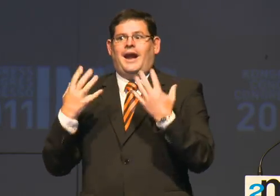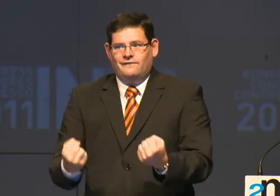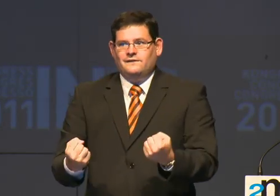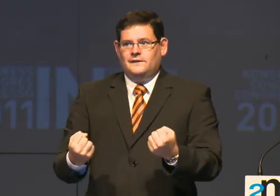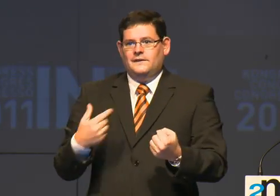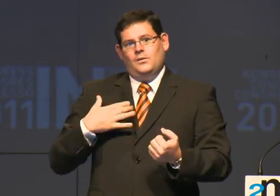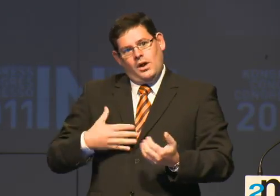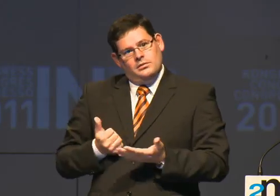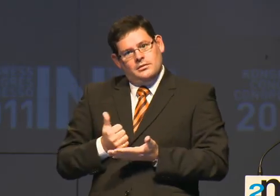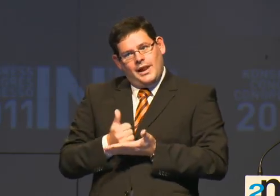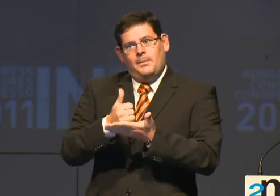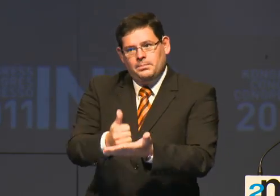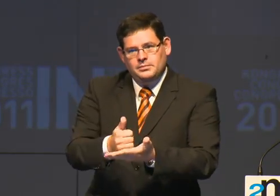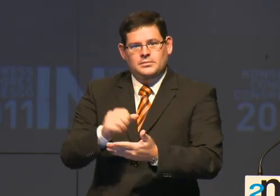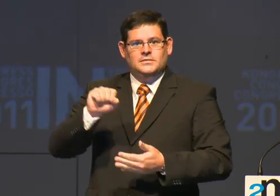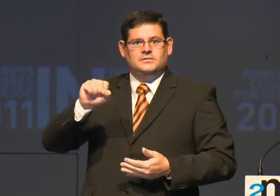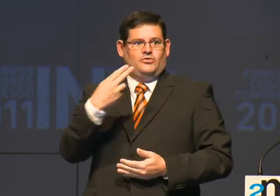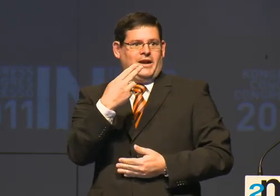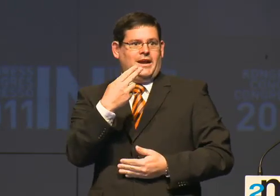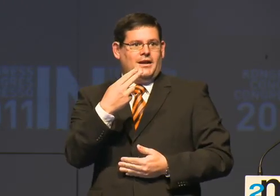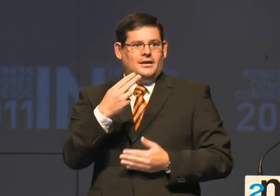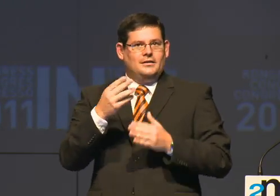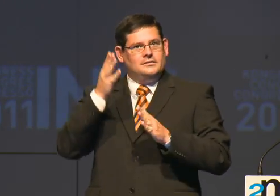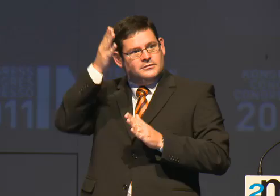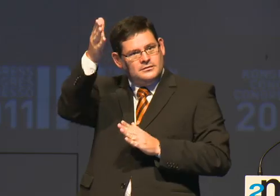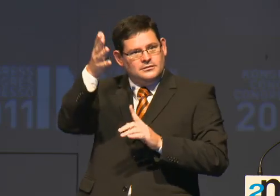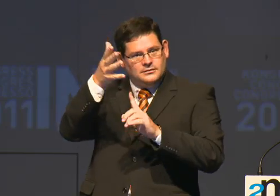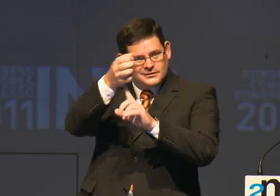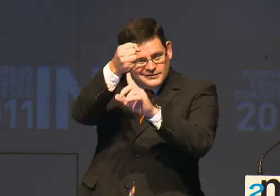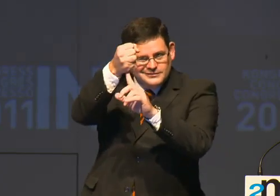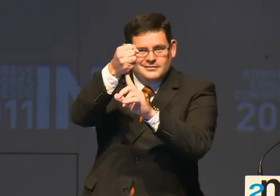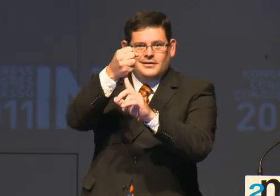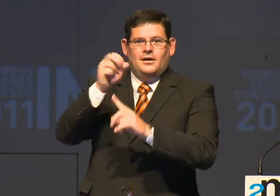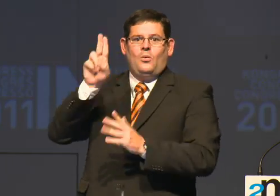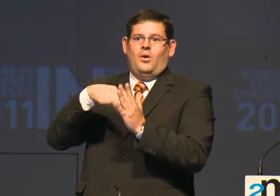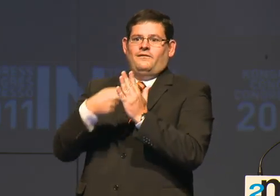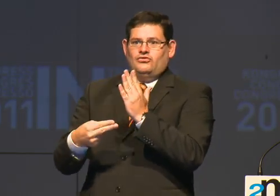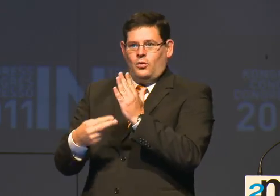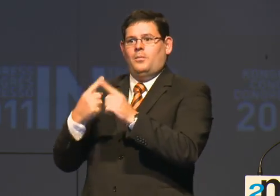La Suisse, bien entendu, ne fait pas partie de l'Union européenne, ça vous le savez.